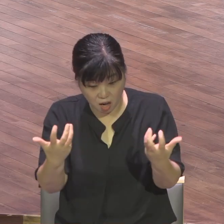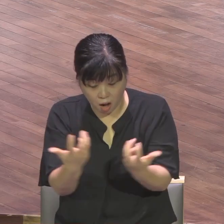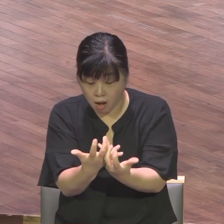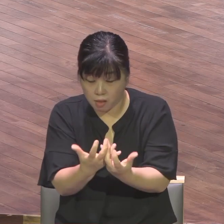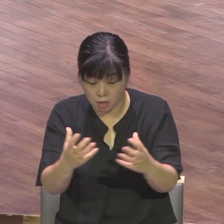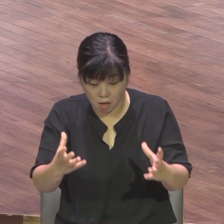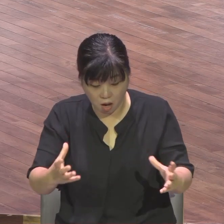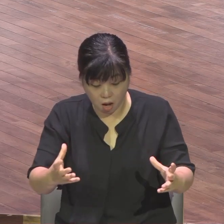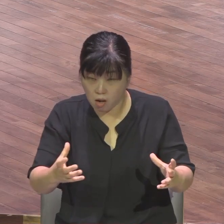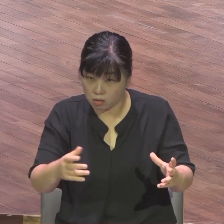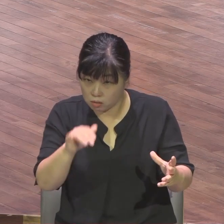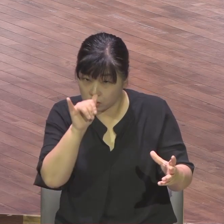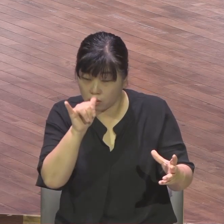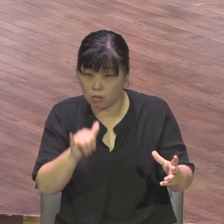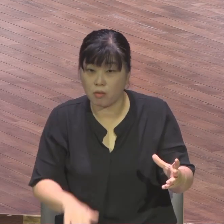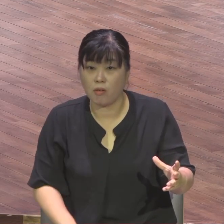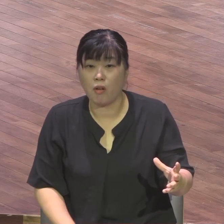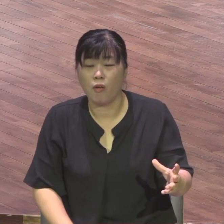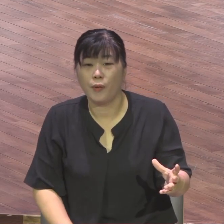그리고